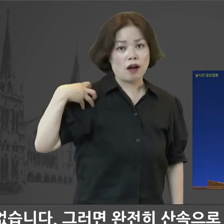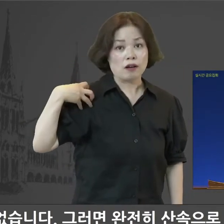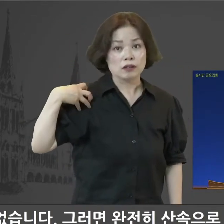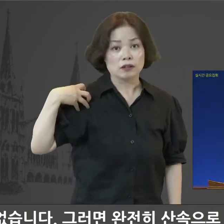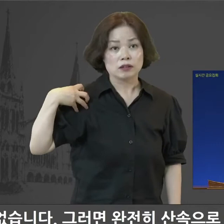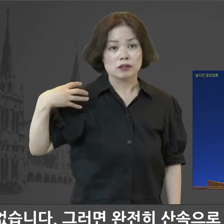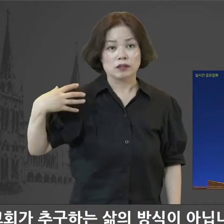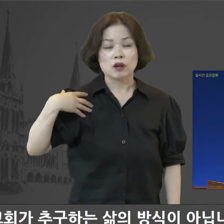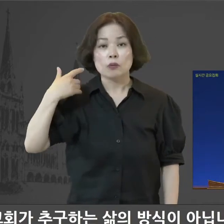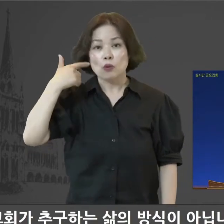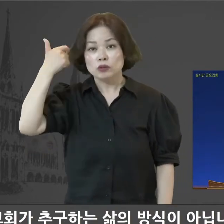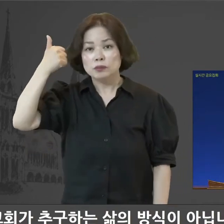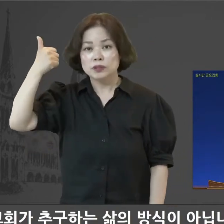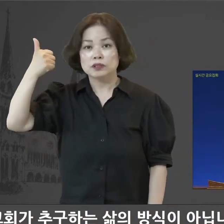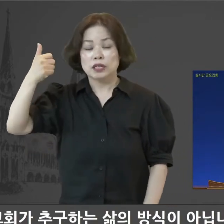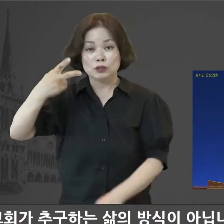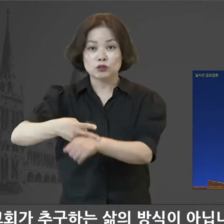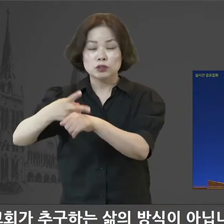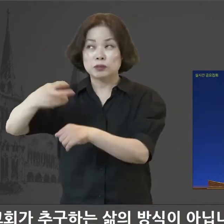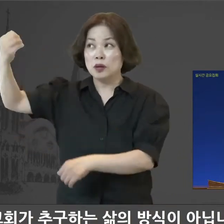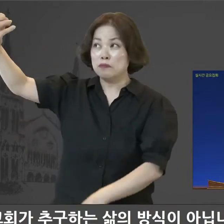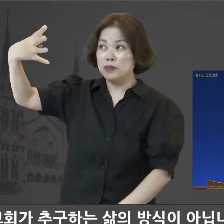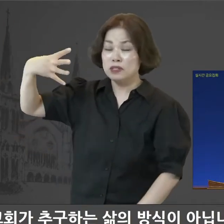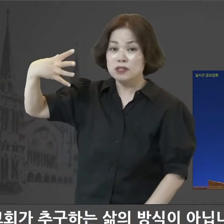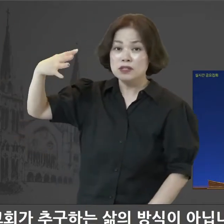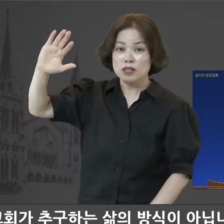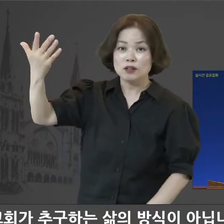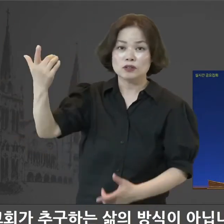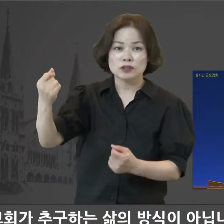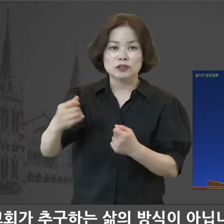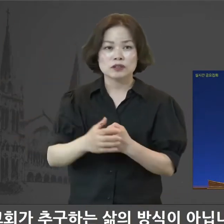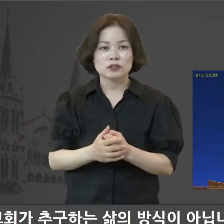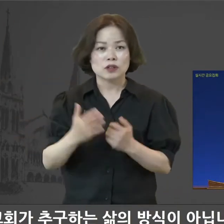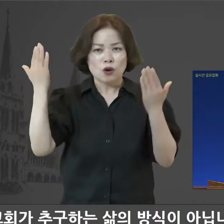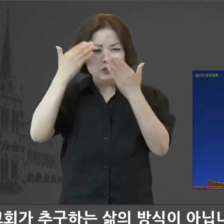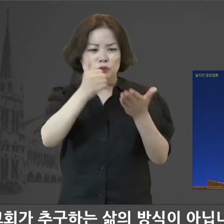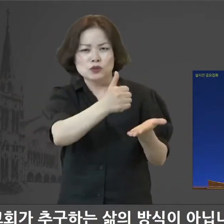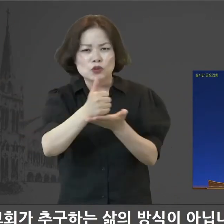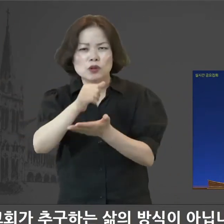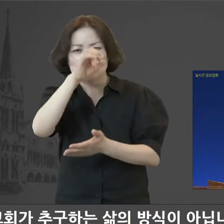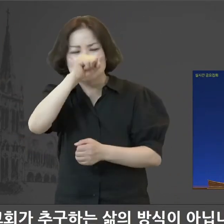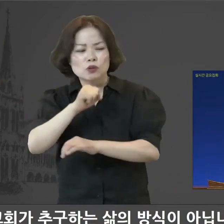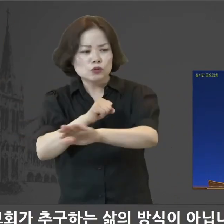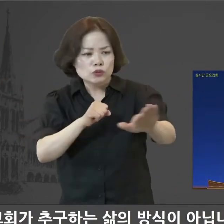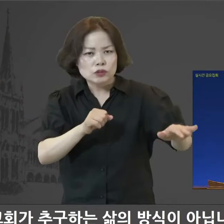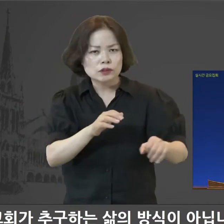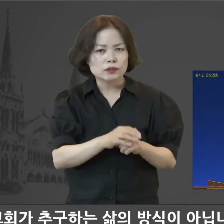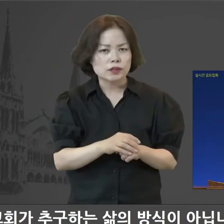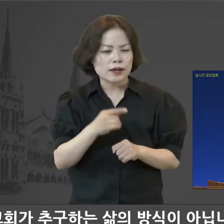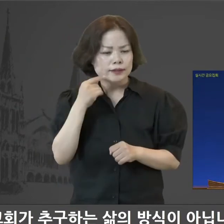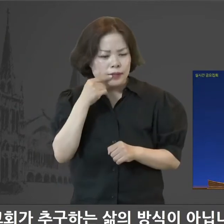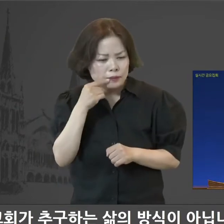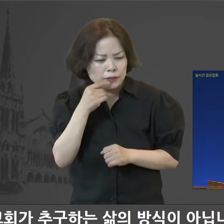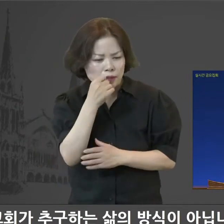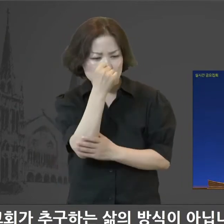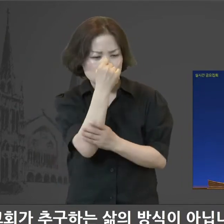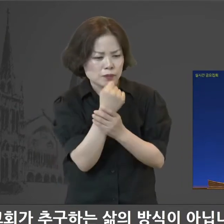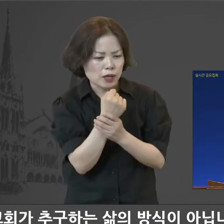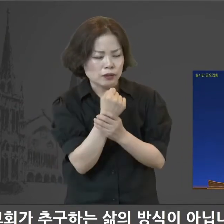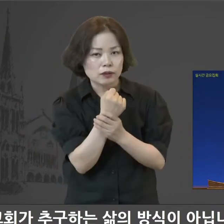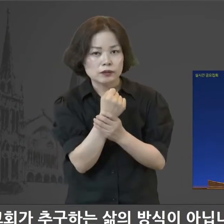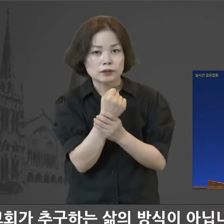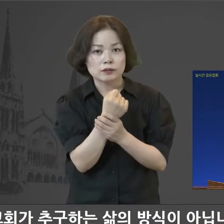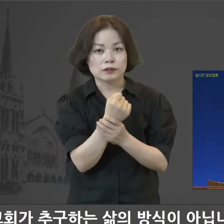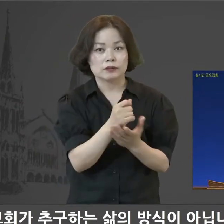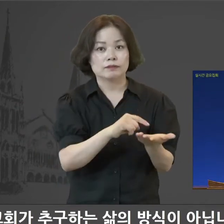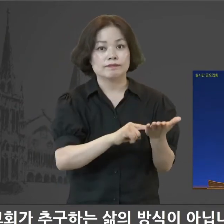저처럼 빛을 발하고 어두운 데 초대하시면 좋습니다. 그리고 우리가 짠맛을 내서 부패한 걸 막고,